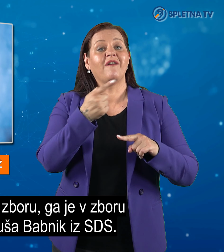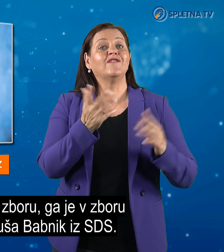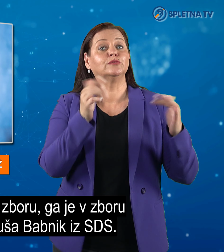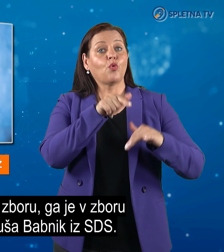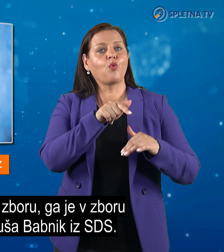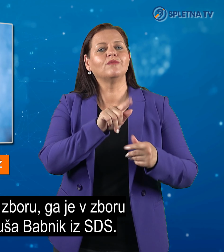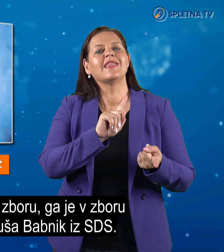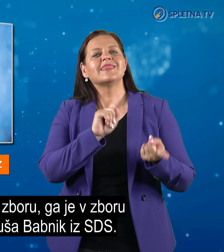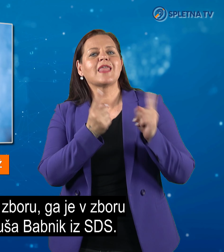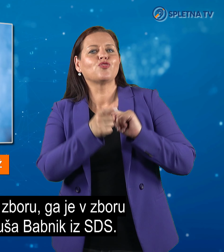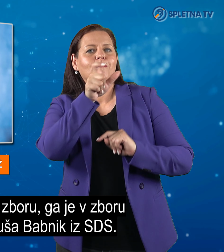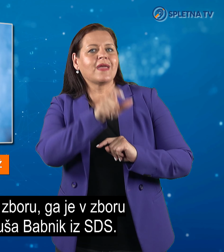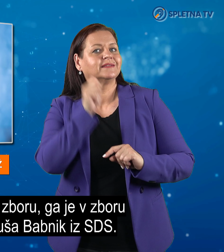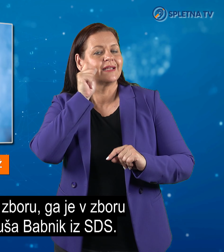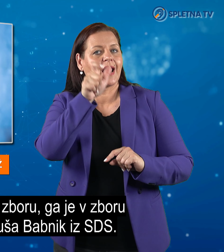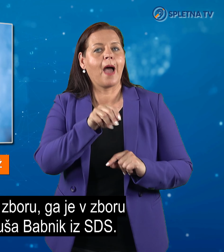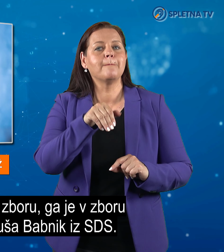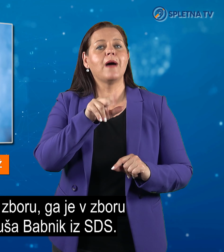nadomestila Maruša Babnik iz SDS.